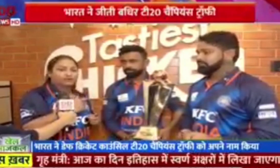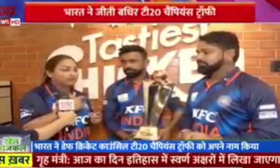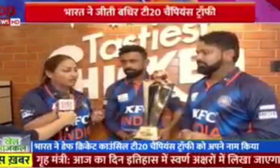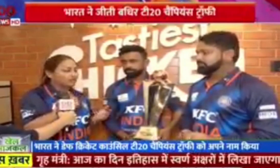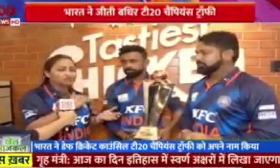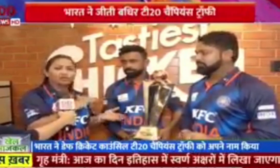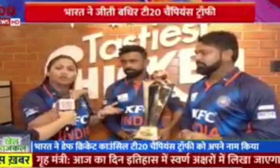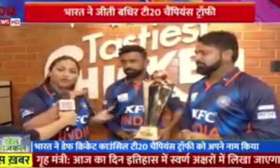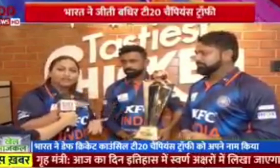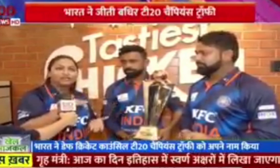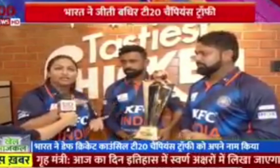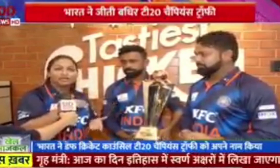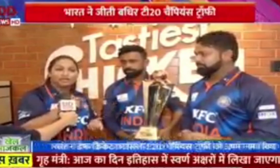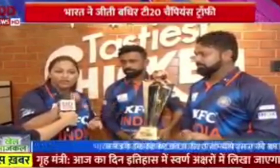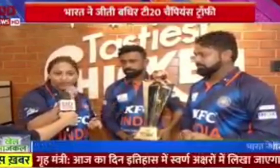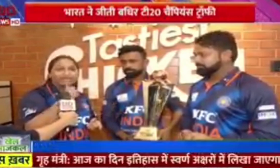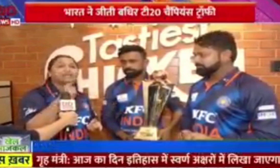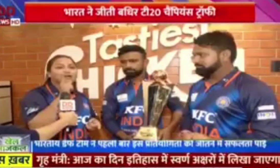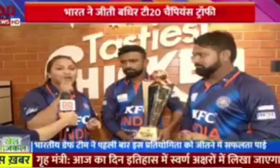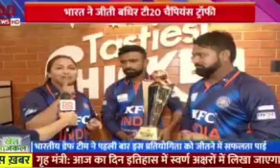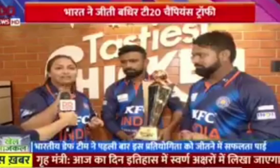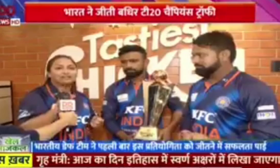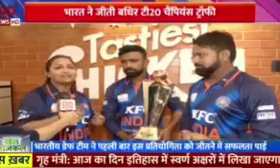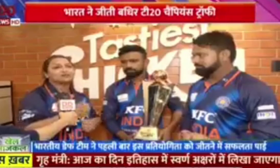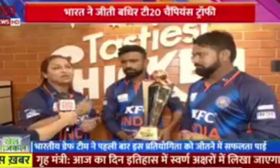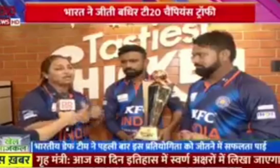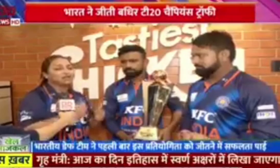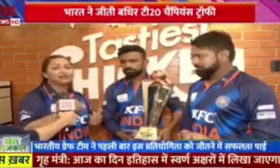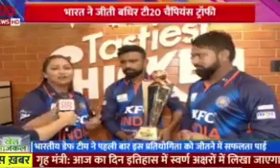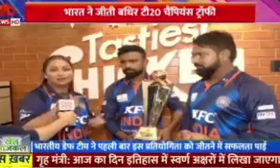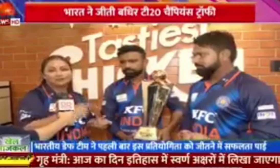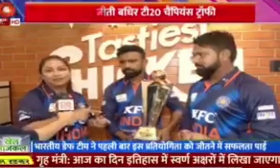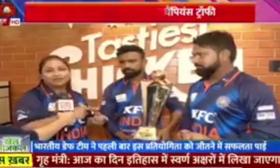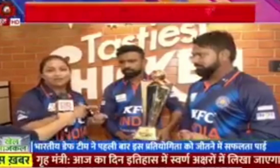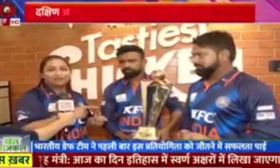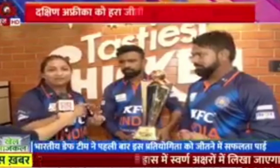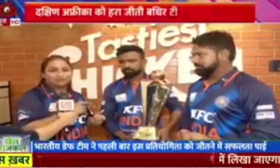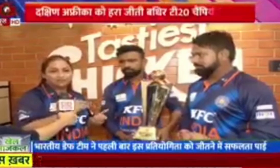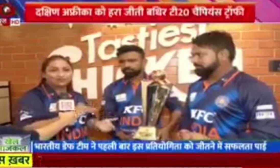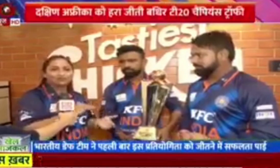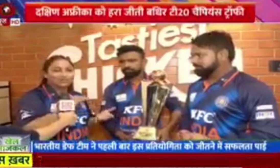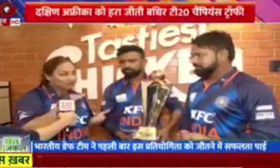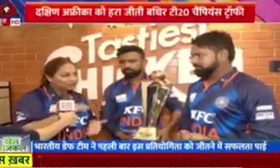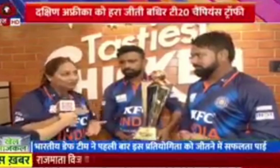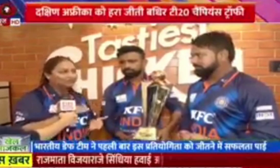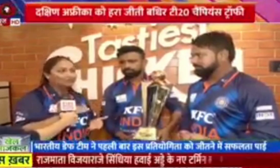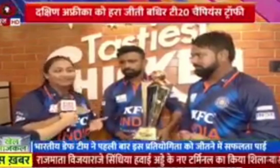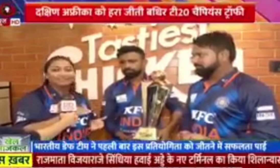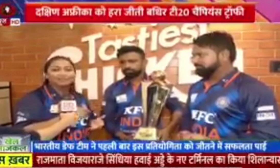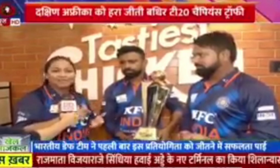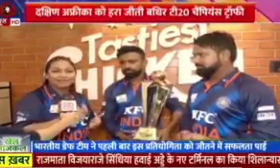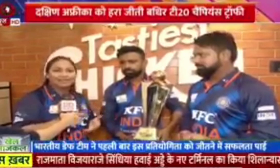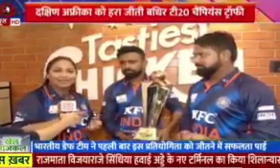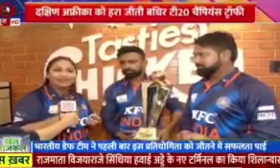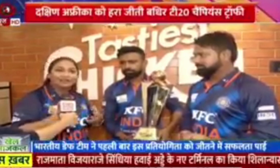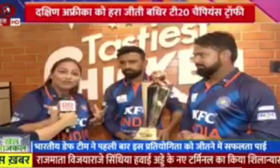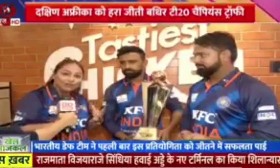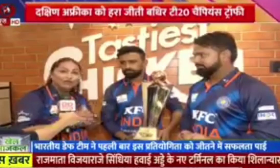रहा हूँ कि हम जो है ट्रॉफी लेके आए हैं और इंडिया की तरफ से हमने खेला और हम ट्रॉफी को यहाँ पर दिल्ली में लेकर आए हैं और लोगों